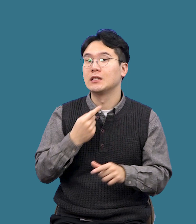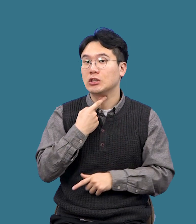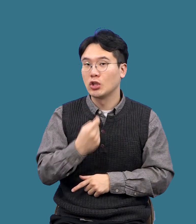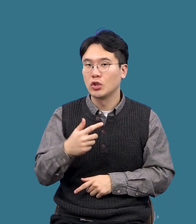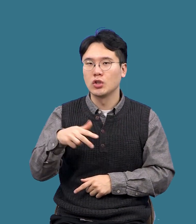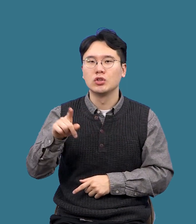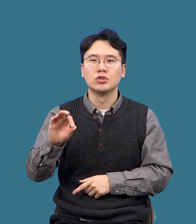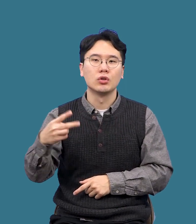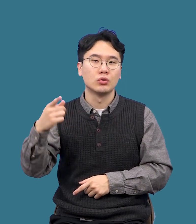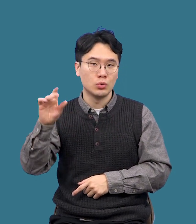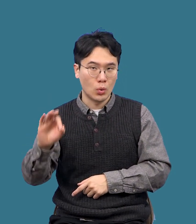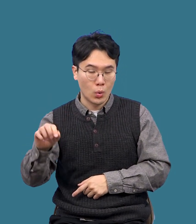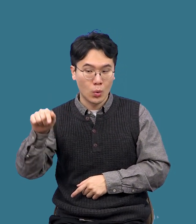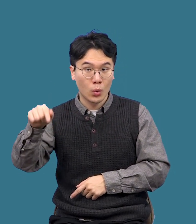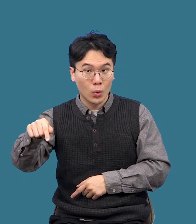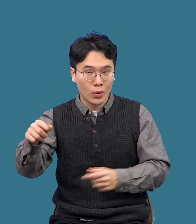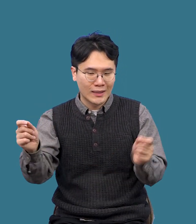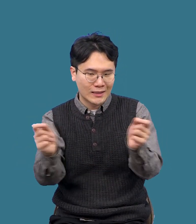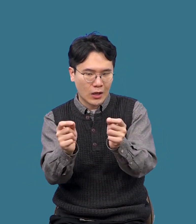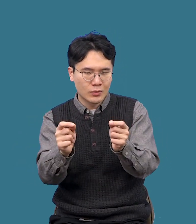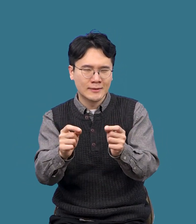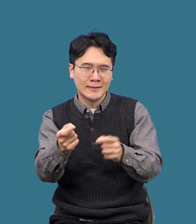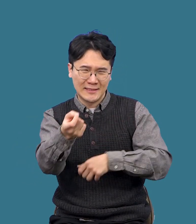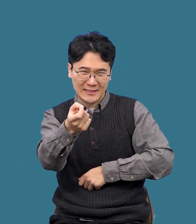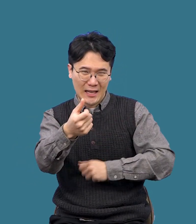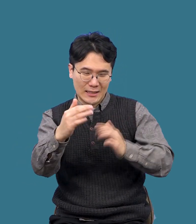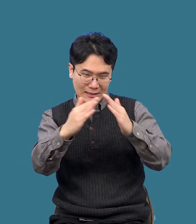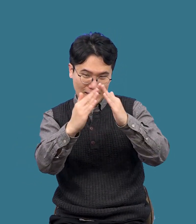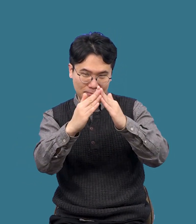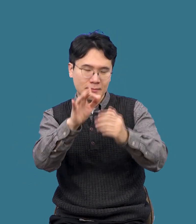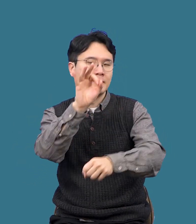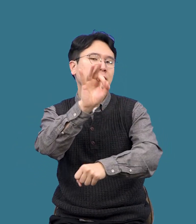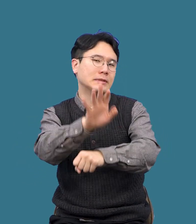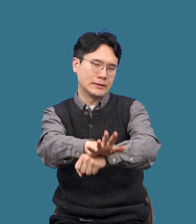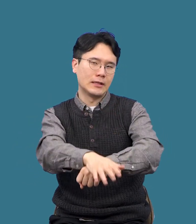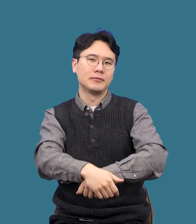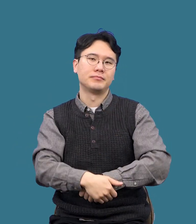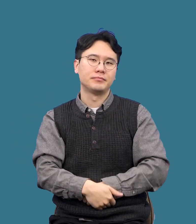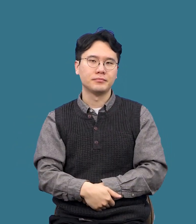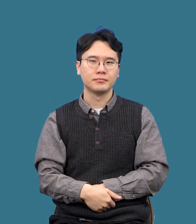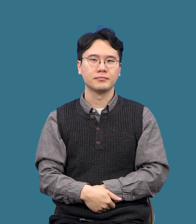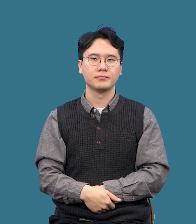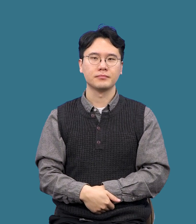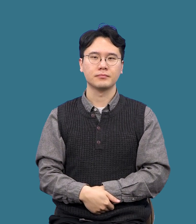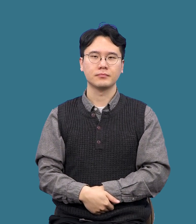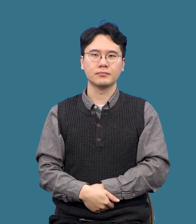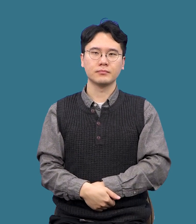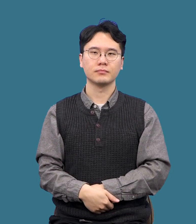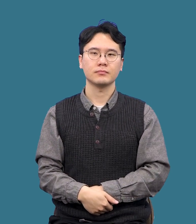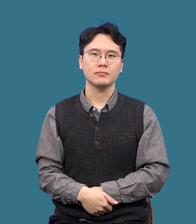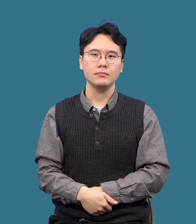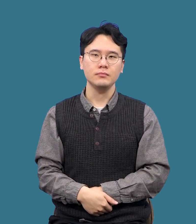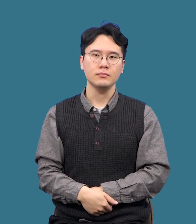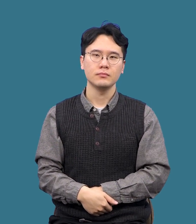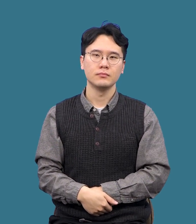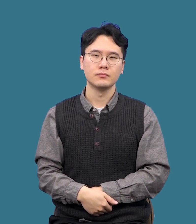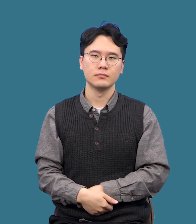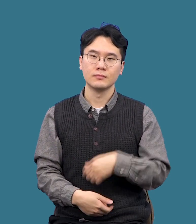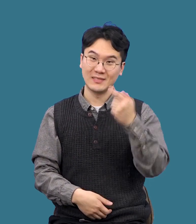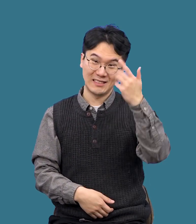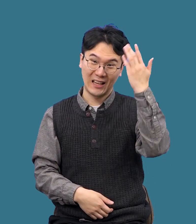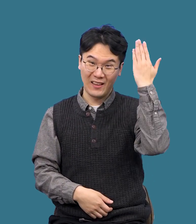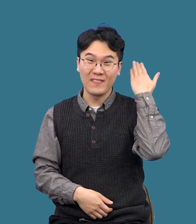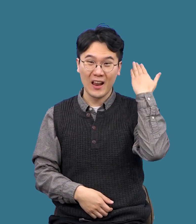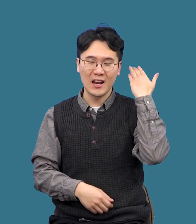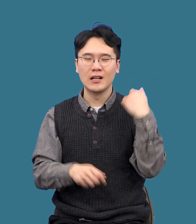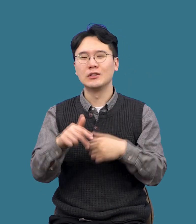채를 옆에 삽니다. 자그마한 집 한 채를 옆에다가 사갖고 옛날